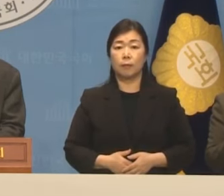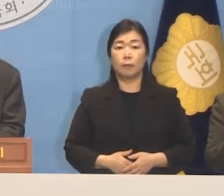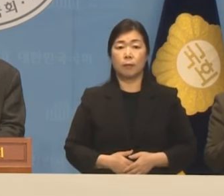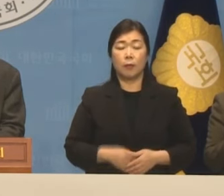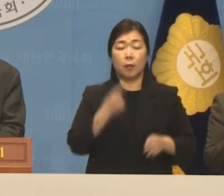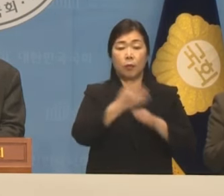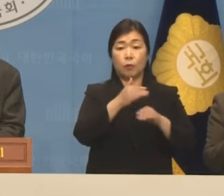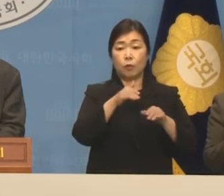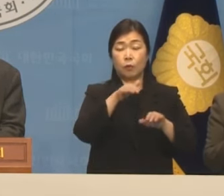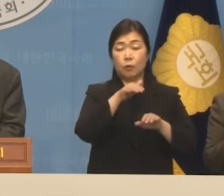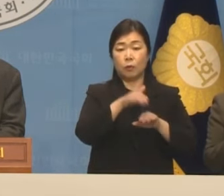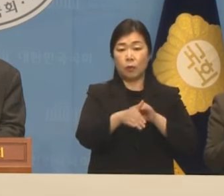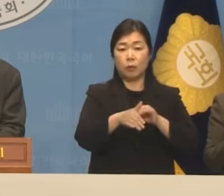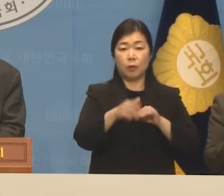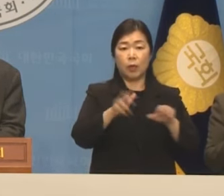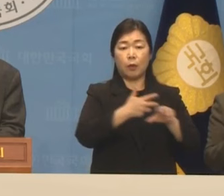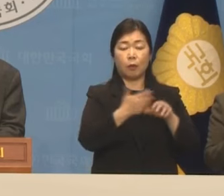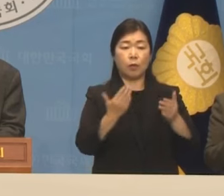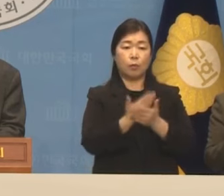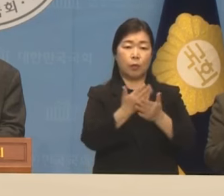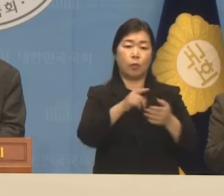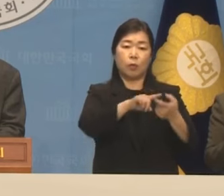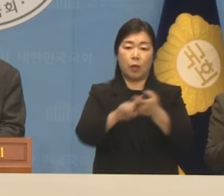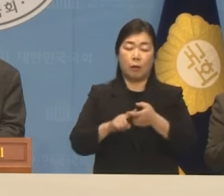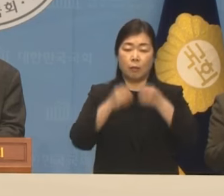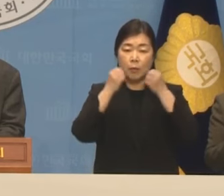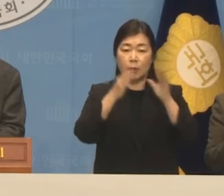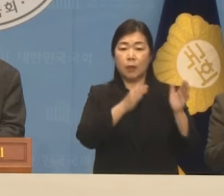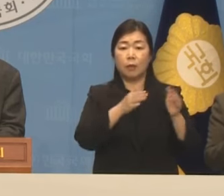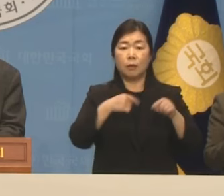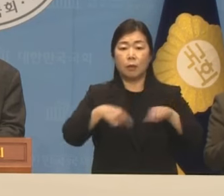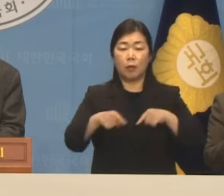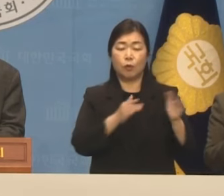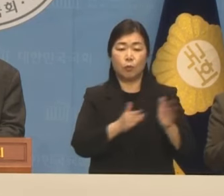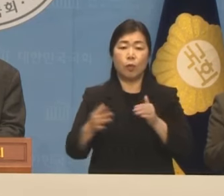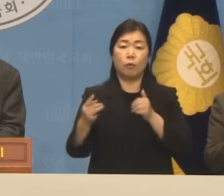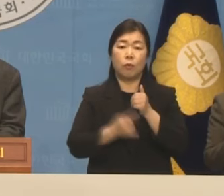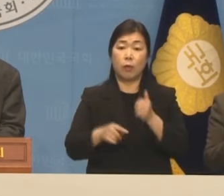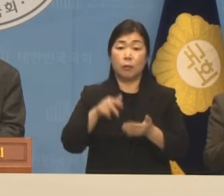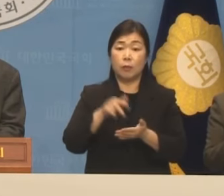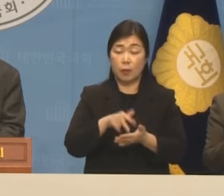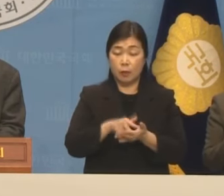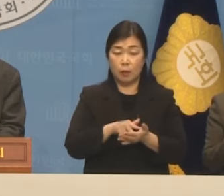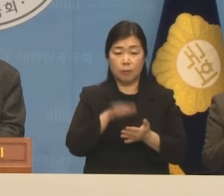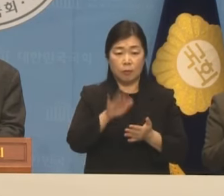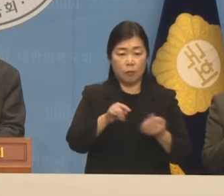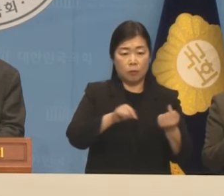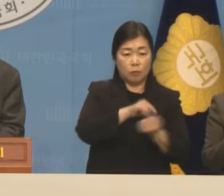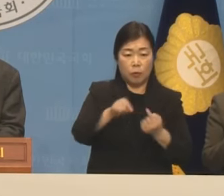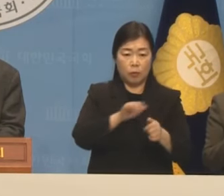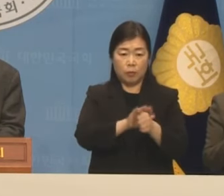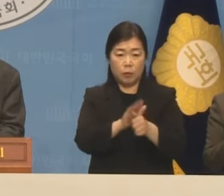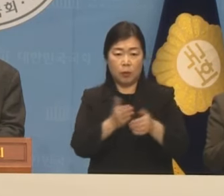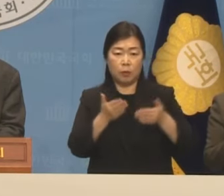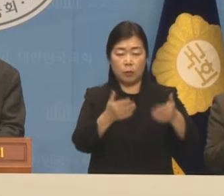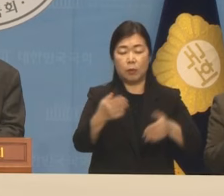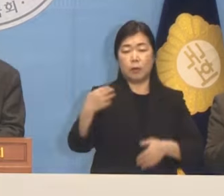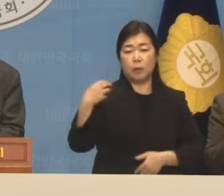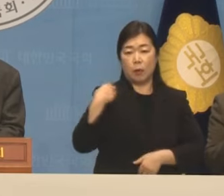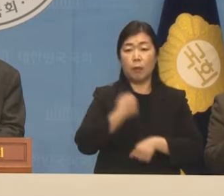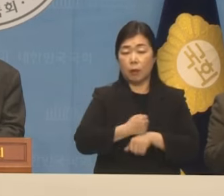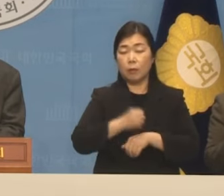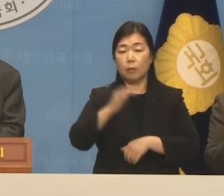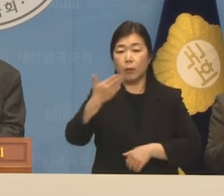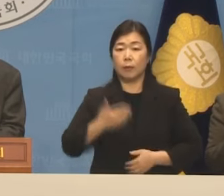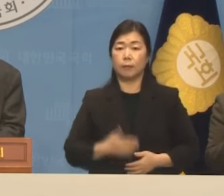민주개혁 진보연합 창당준비위원회는 그 운영을 차질 없이 지원해야 할 책무를 지닌다.